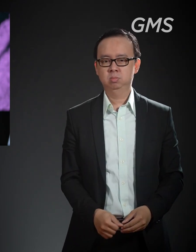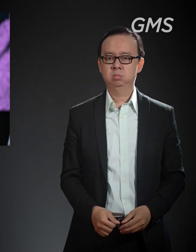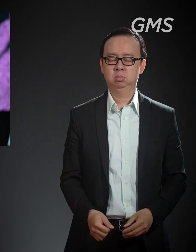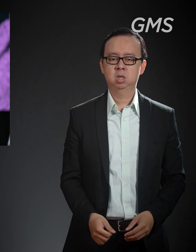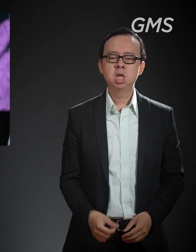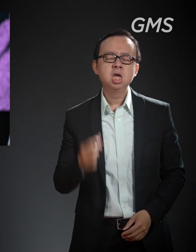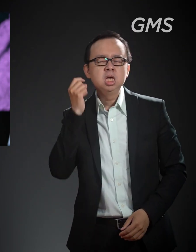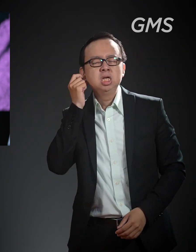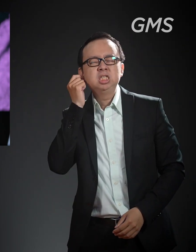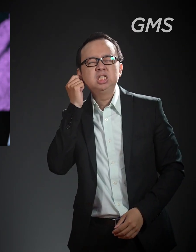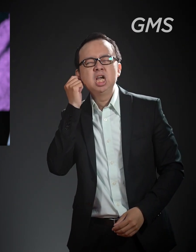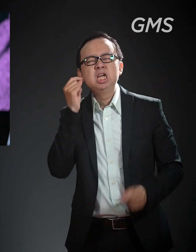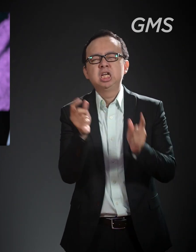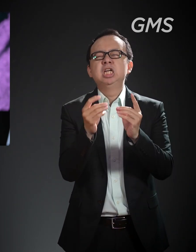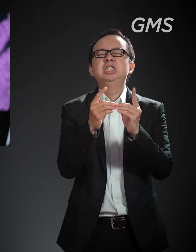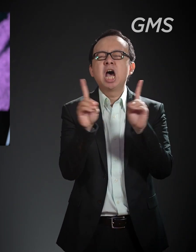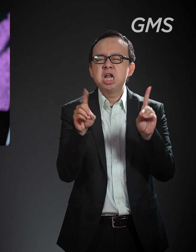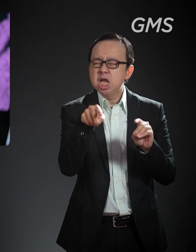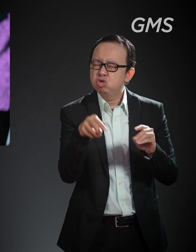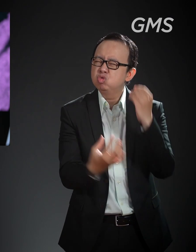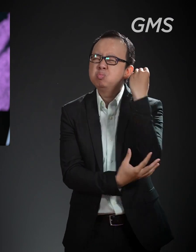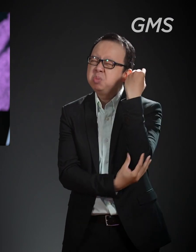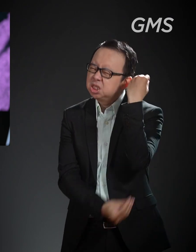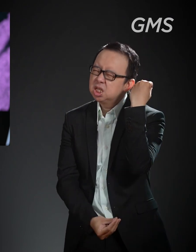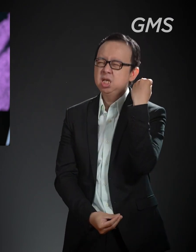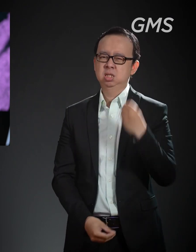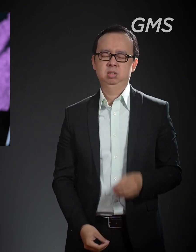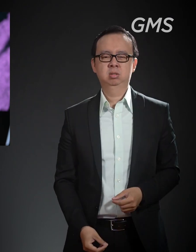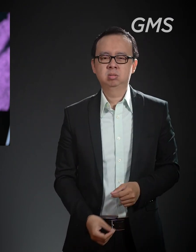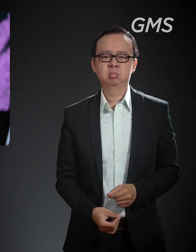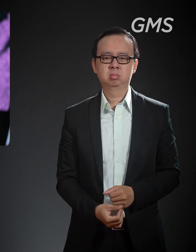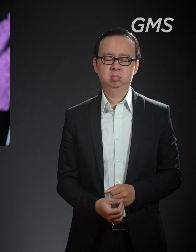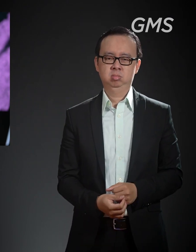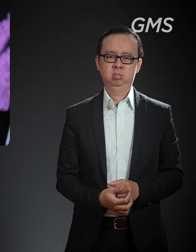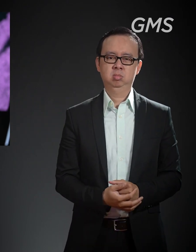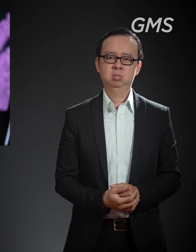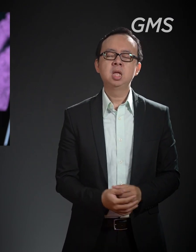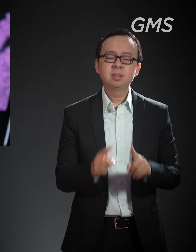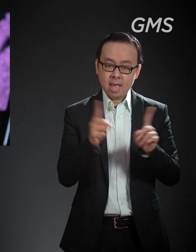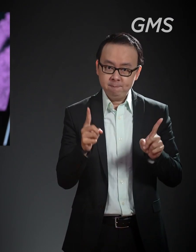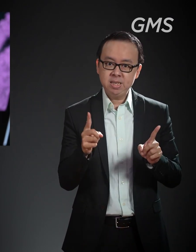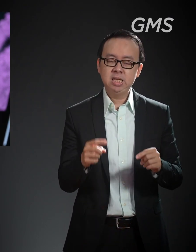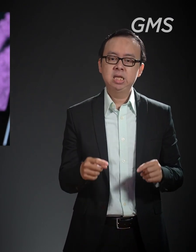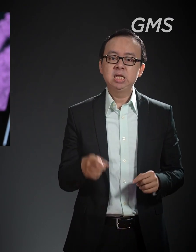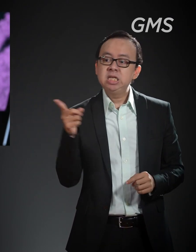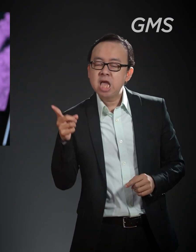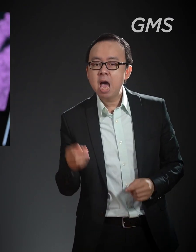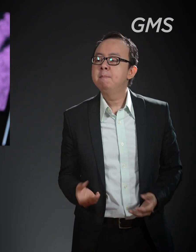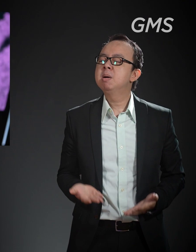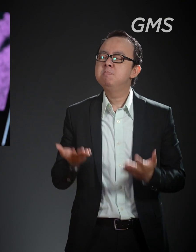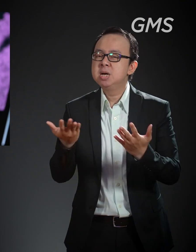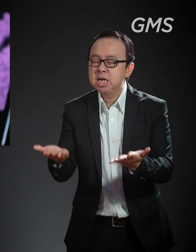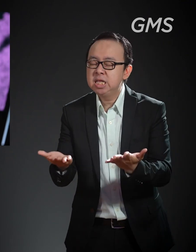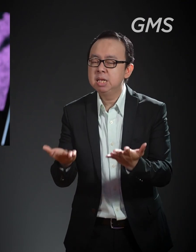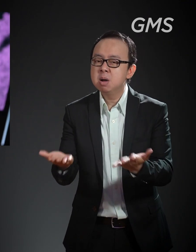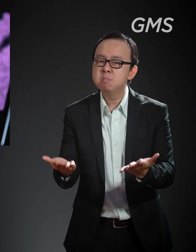punya apa-apa, kasih sepeser aja udah cukup sih. Itu sudah masuk di kategori memberi menurut kemampuannya.